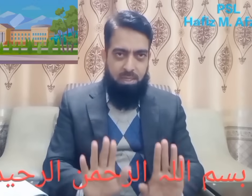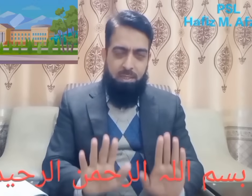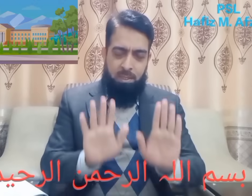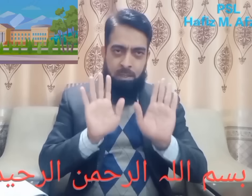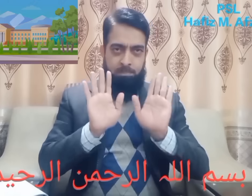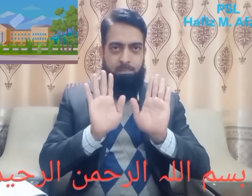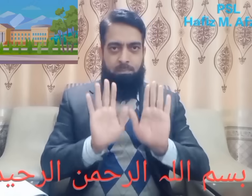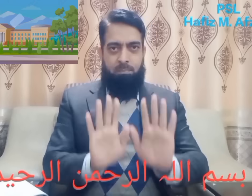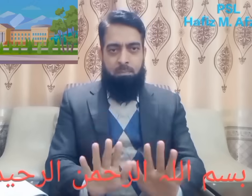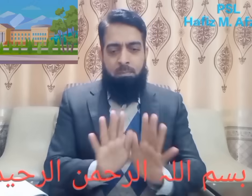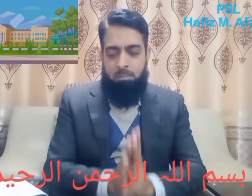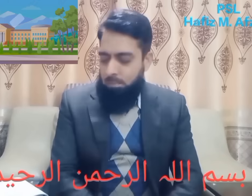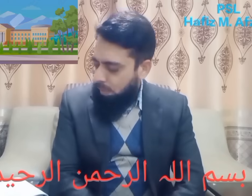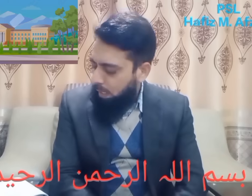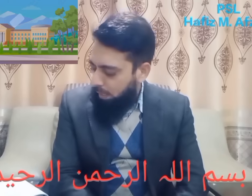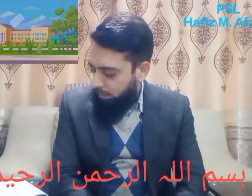वाला है।